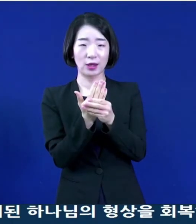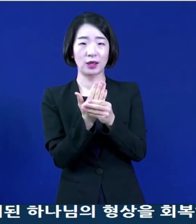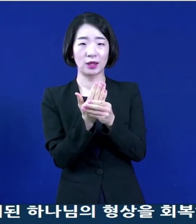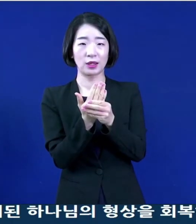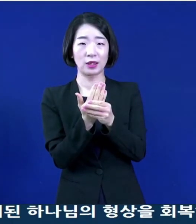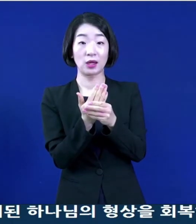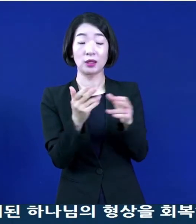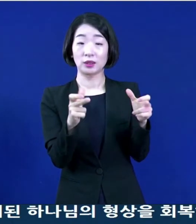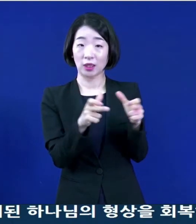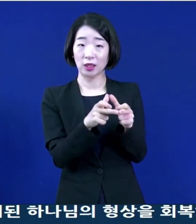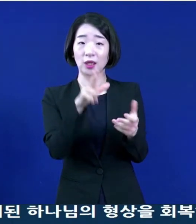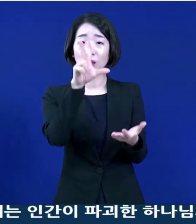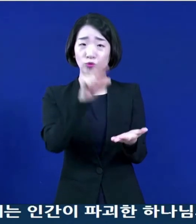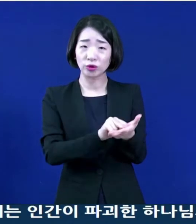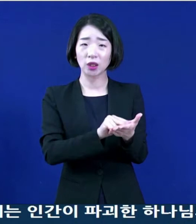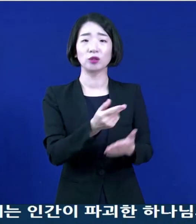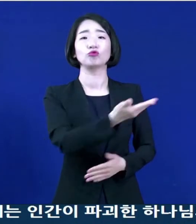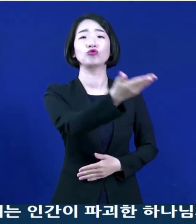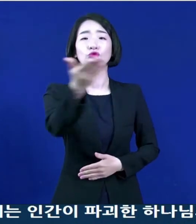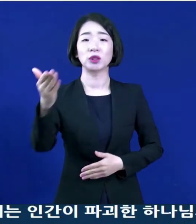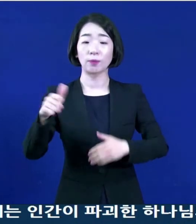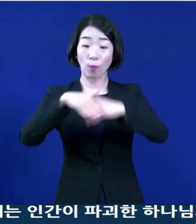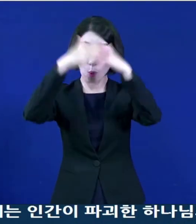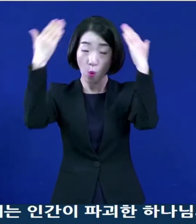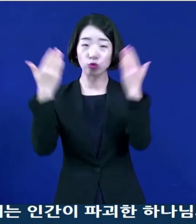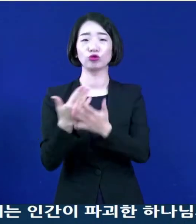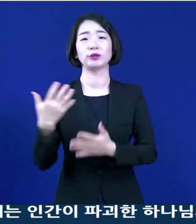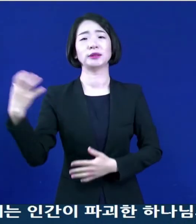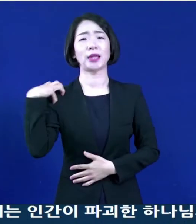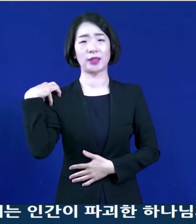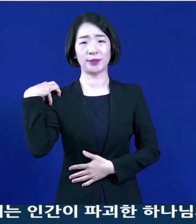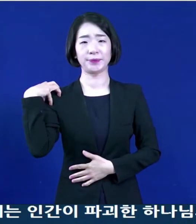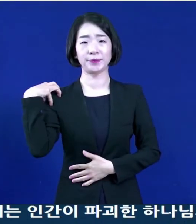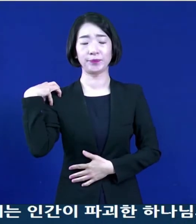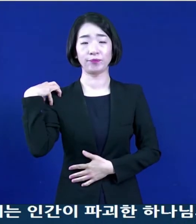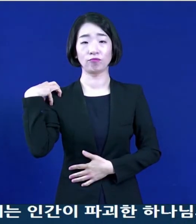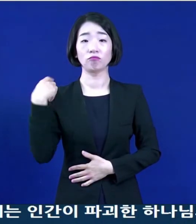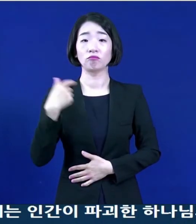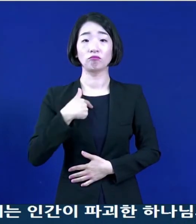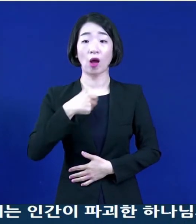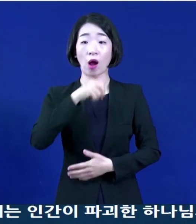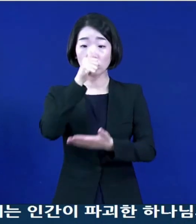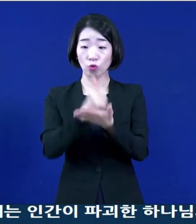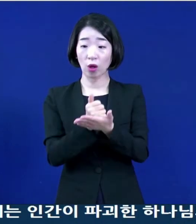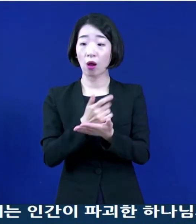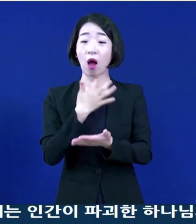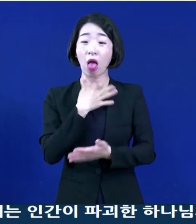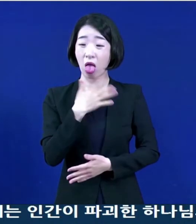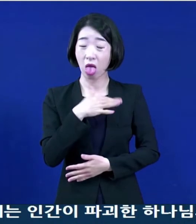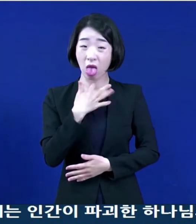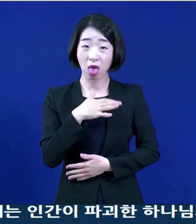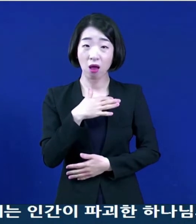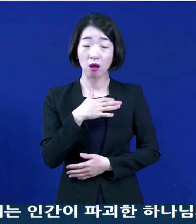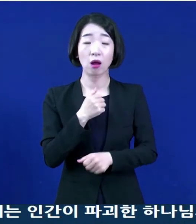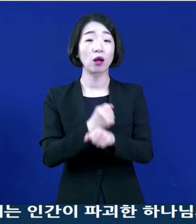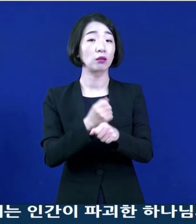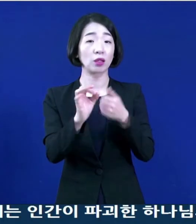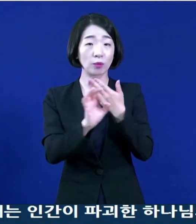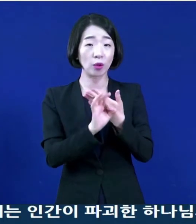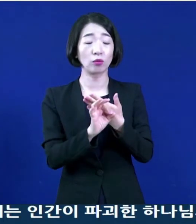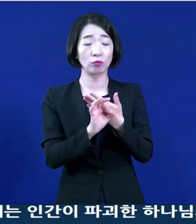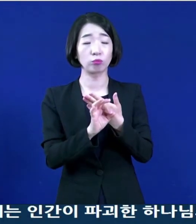문제는 우리 모두의 책임이라는 겁니다. 여러분, 죄를 한 번도 지은 적이 없다면 책임이 없습니다. 그러나